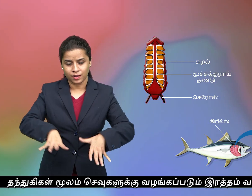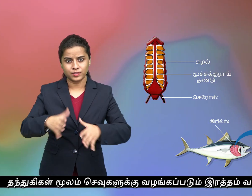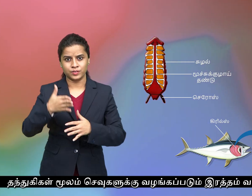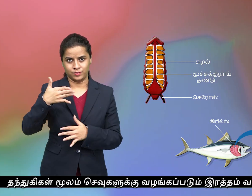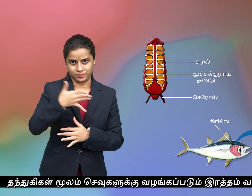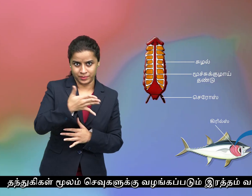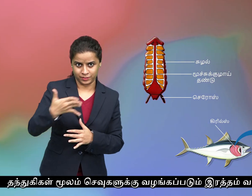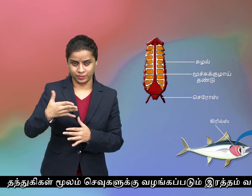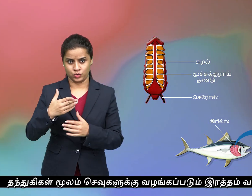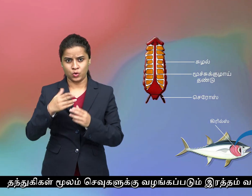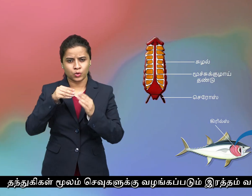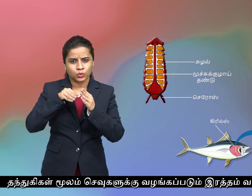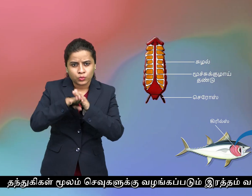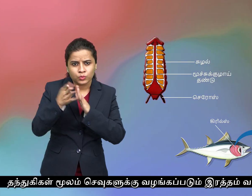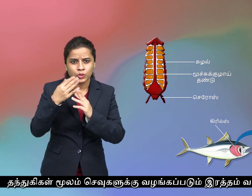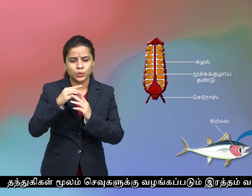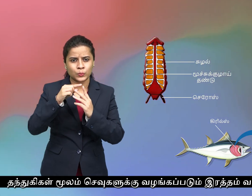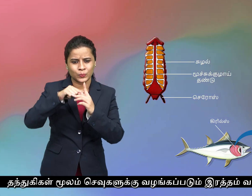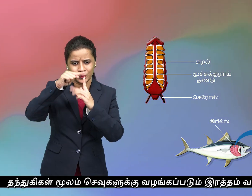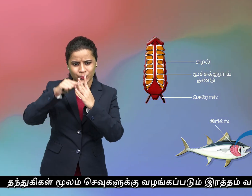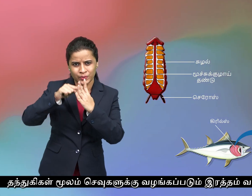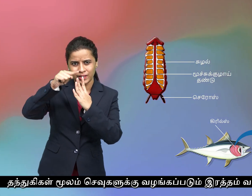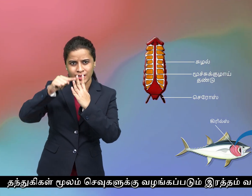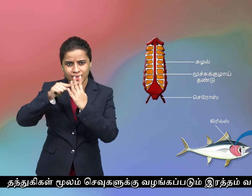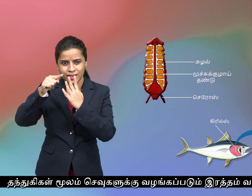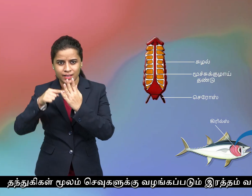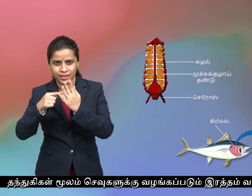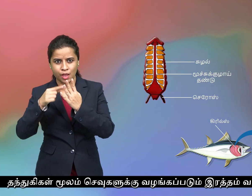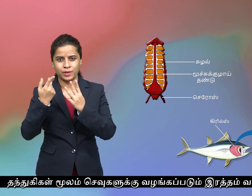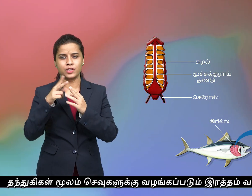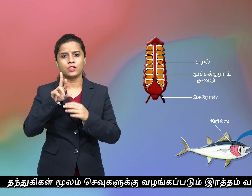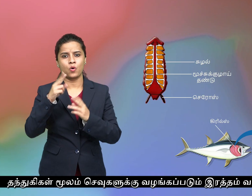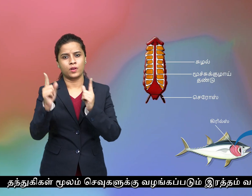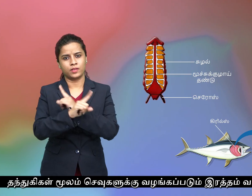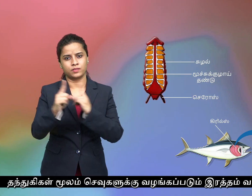தந்துகிகள் மூலம் செவில்களுக்கு வழங்கப்படும் இரத்த வாயுக்களை மாற்றுகிறது.